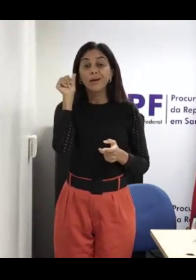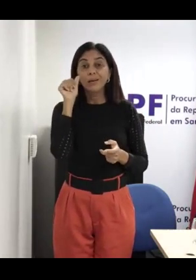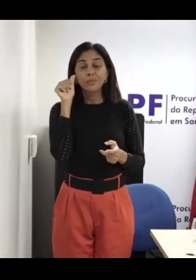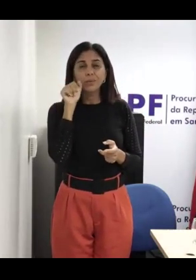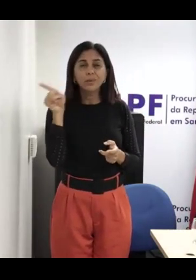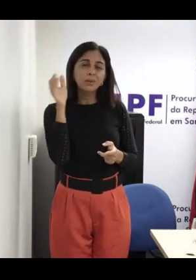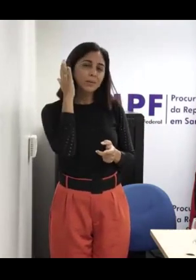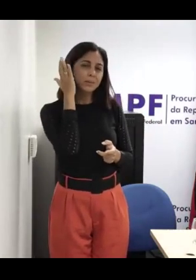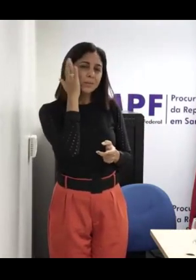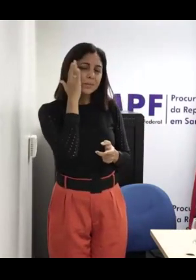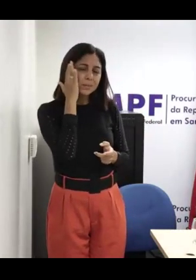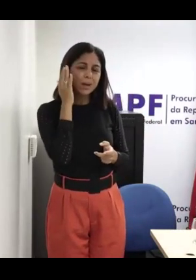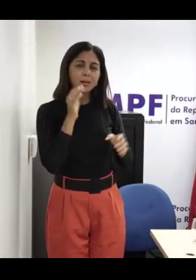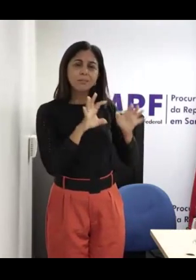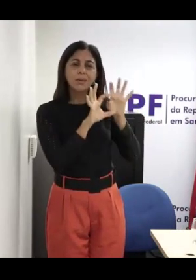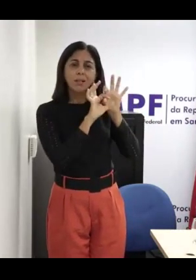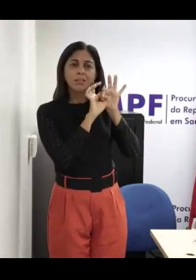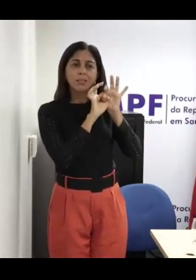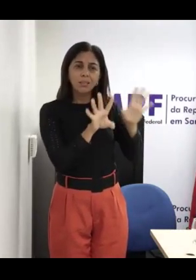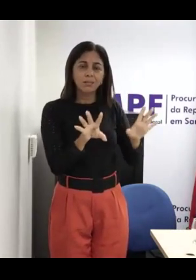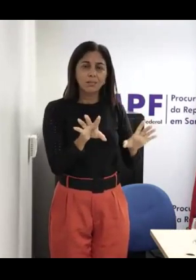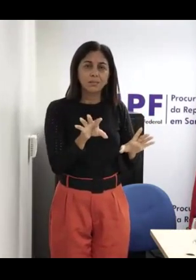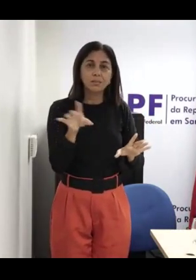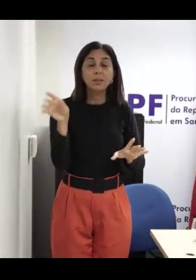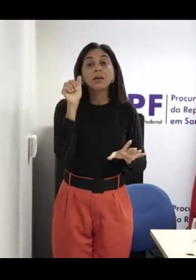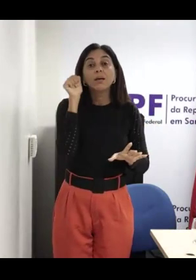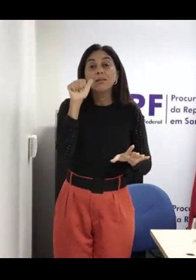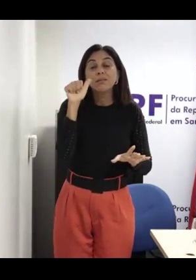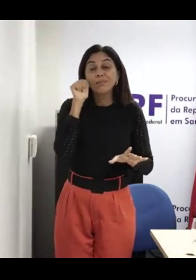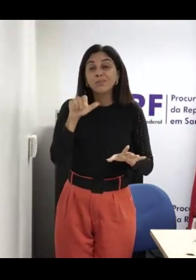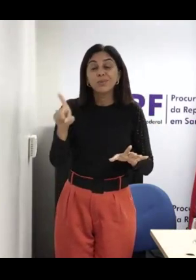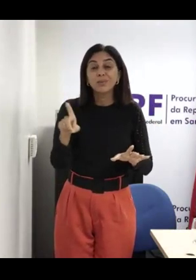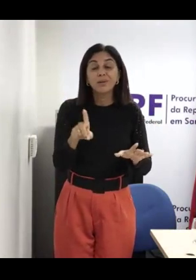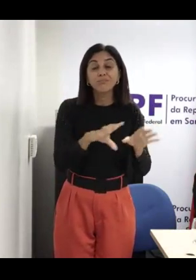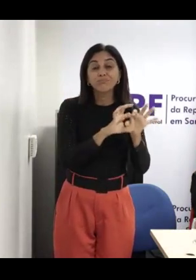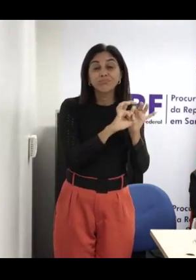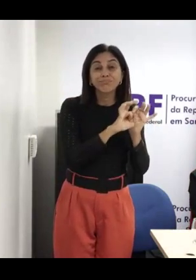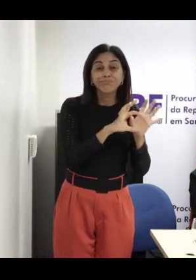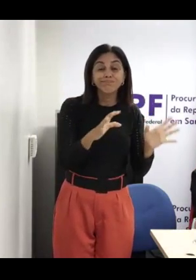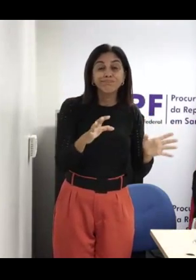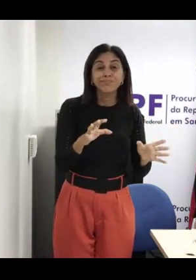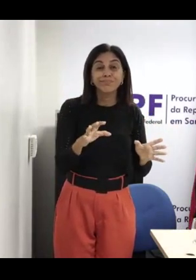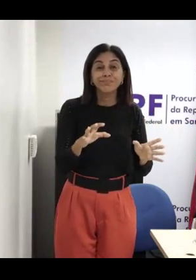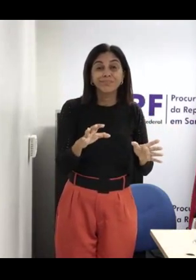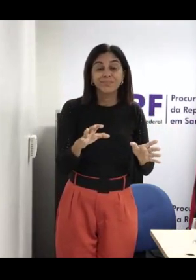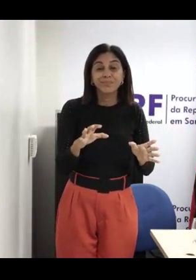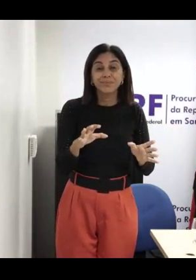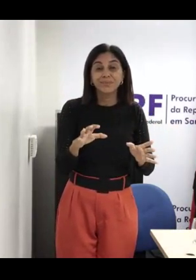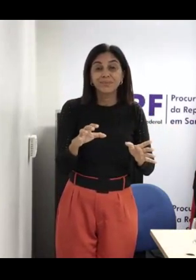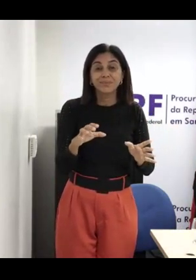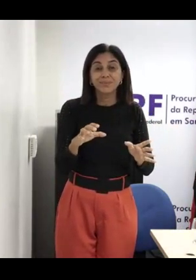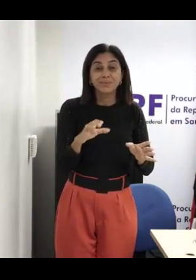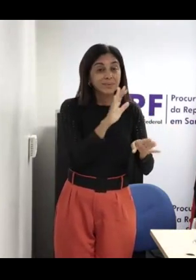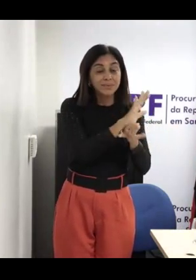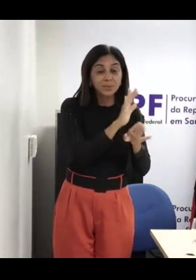e fez o ato com a criança e aí a esposa ela apoia esse agressor e diz que a criança está mentindo que não é